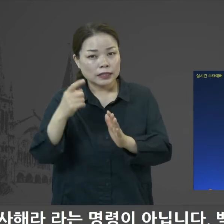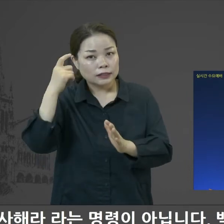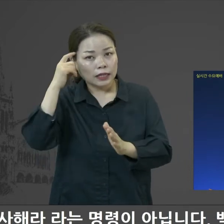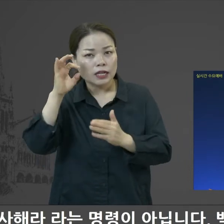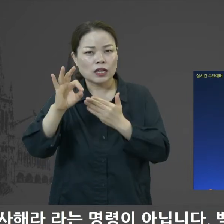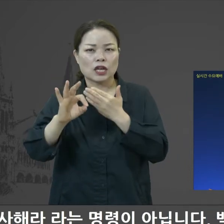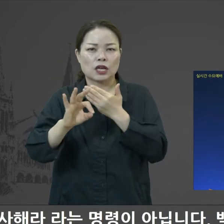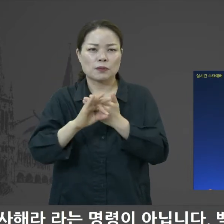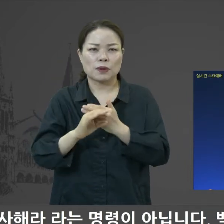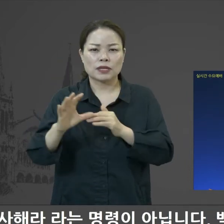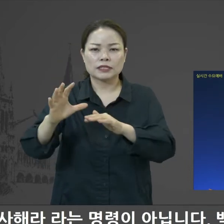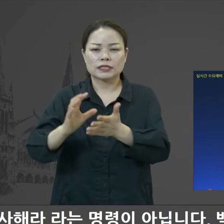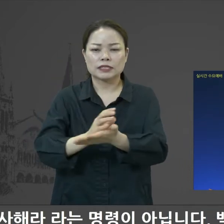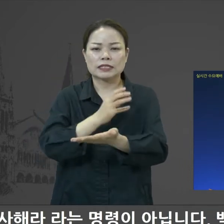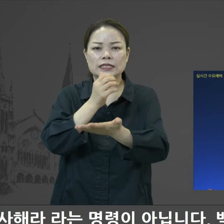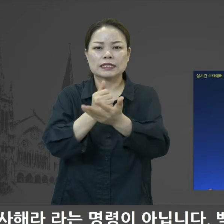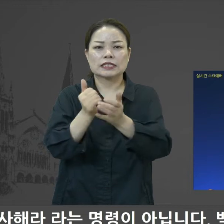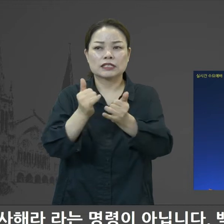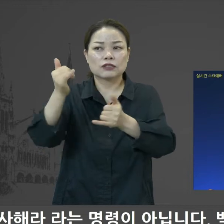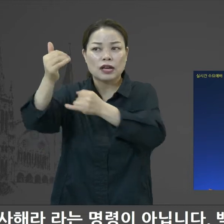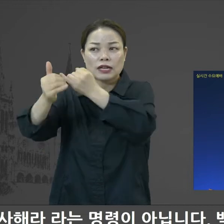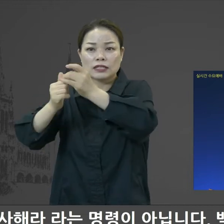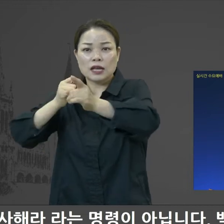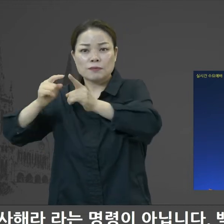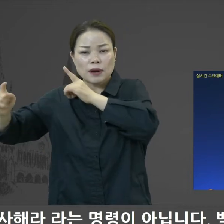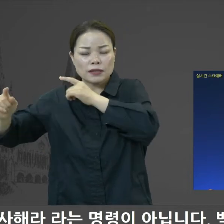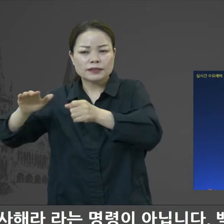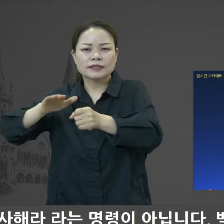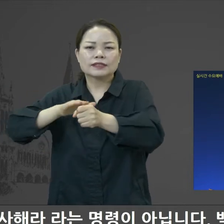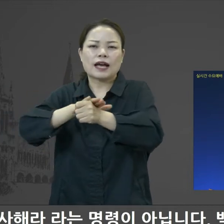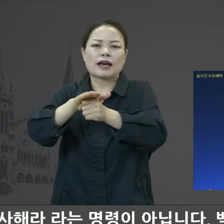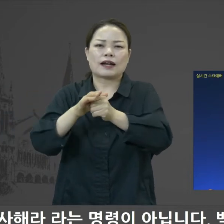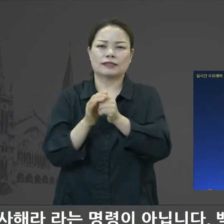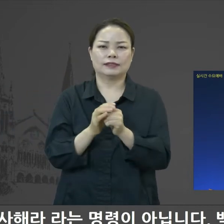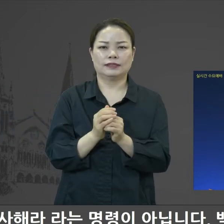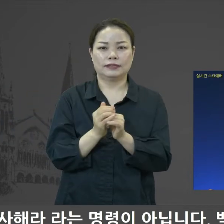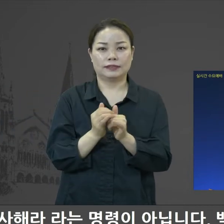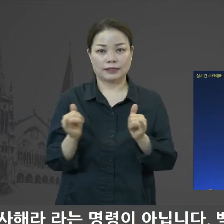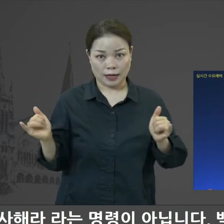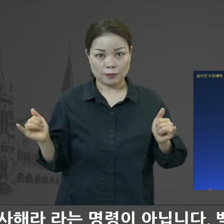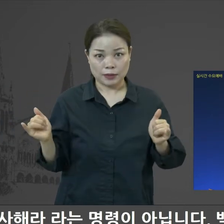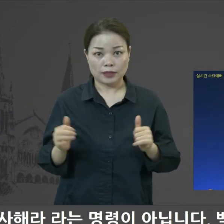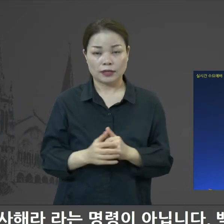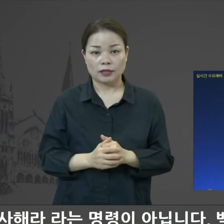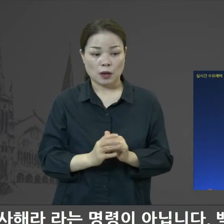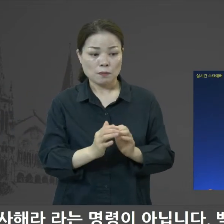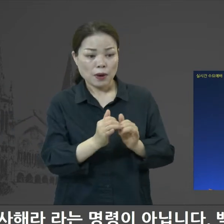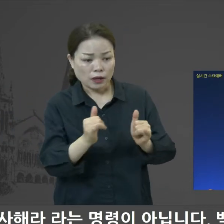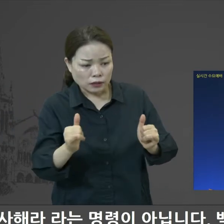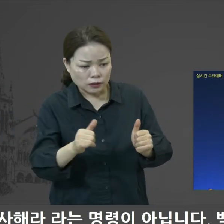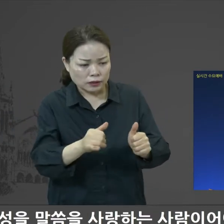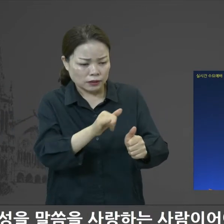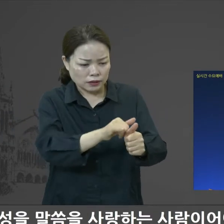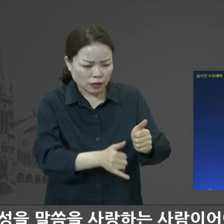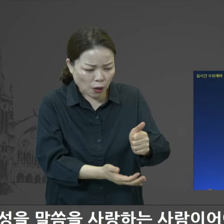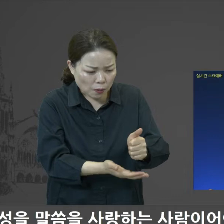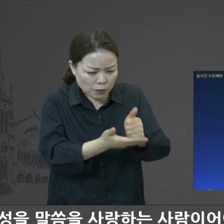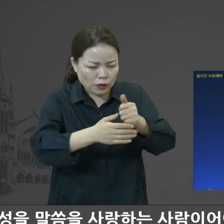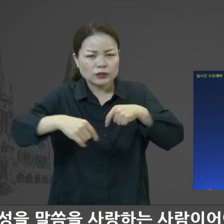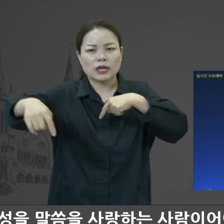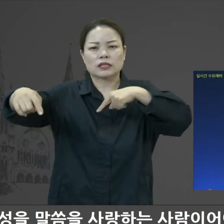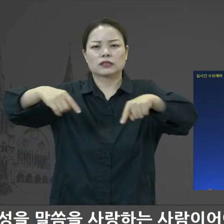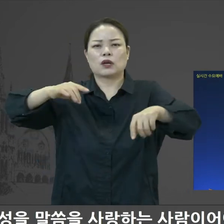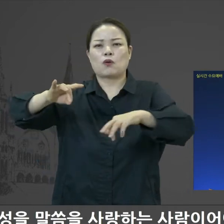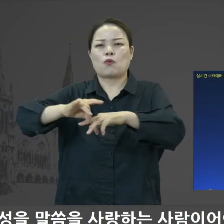본다면 그리스도인들은 하나님 말씀을 사랑하는 사람이어야 한다는 것이죠. 백성을 섬기고 다스려야